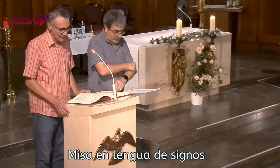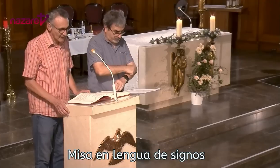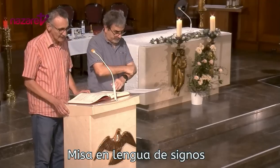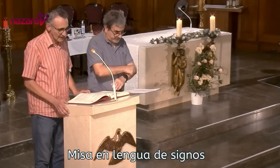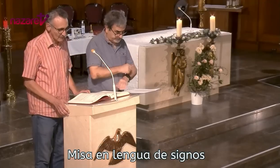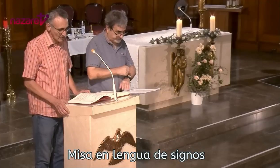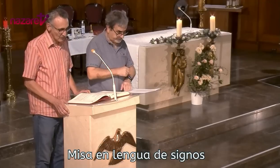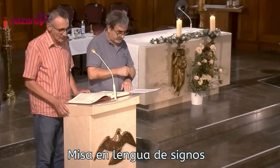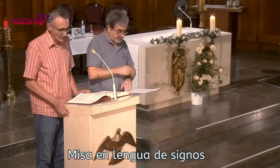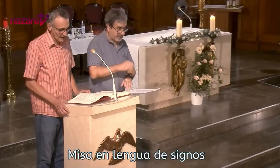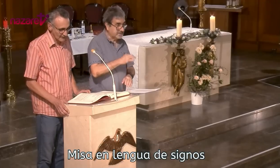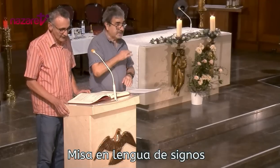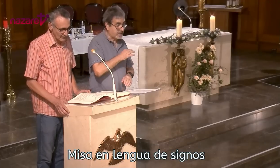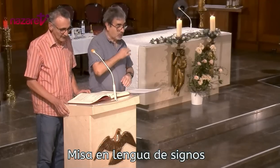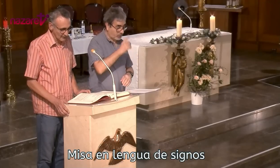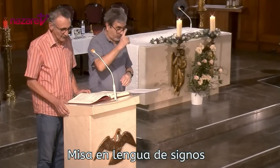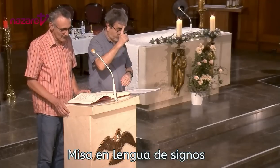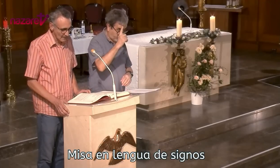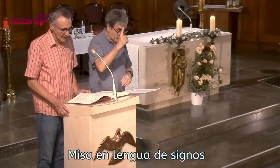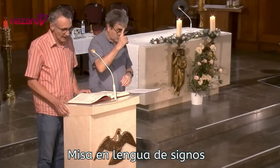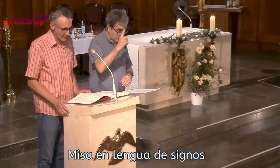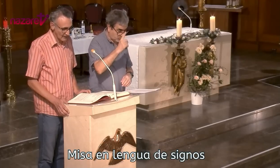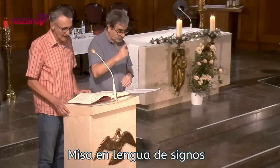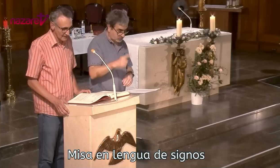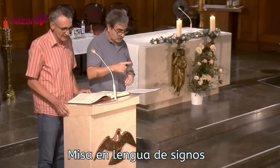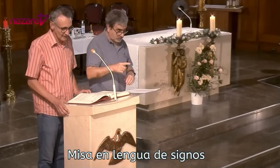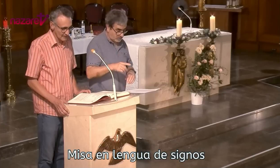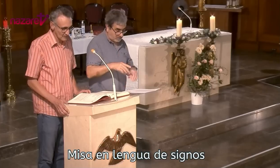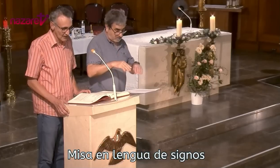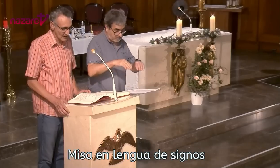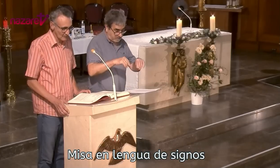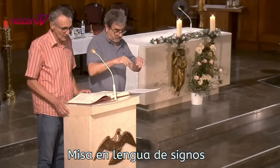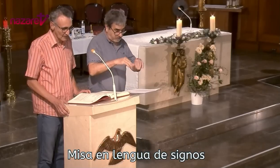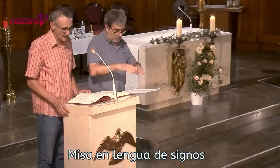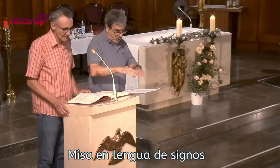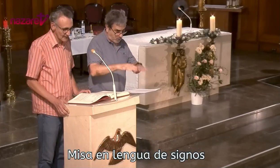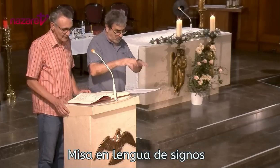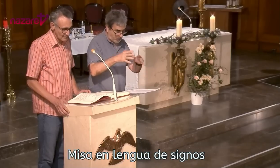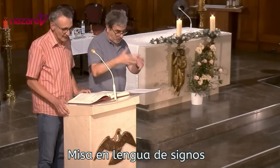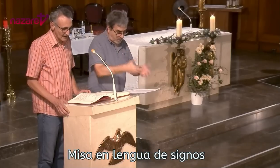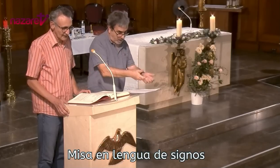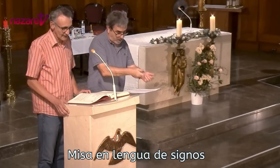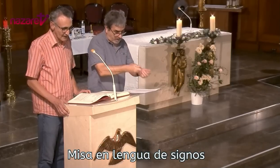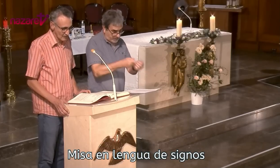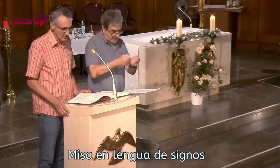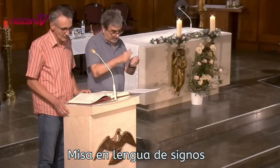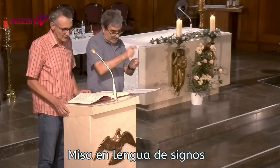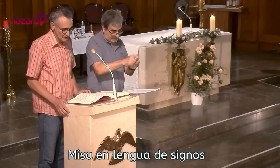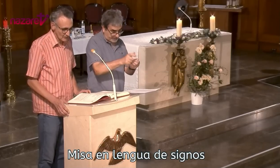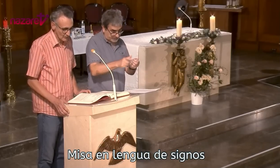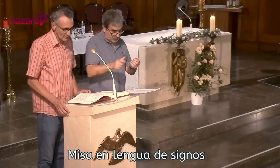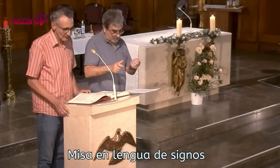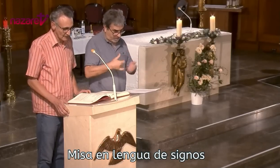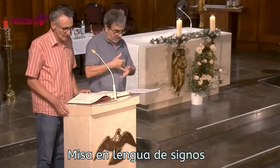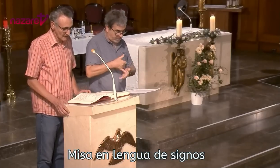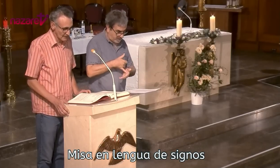Levanta el polvo al desvalido, alza de la basura al pobre, para sentarlo con los príncipes y